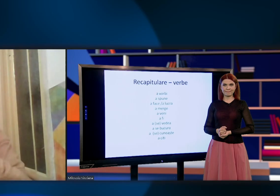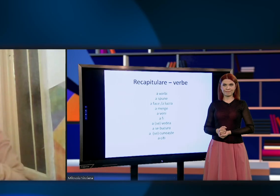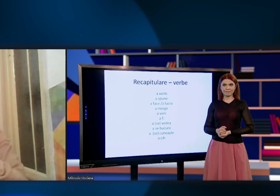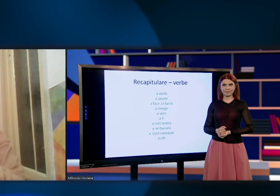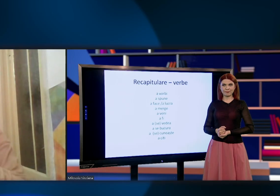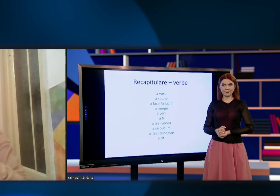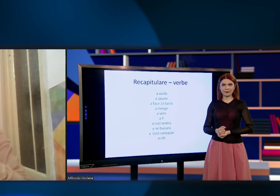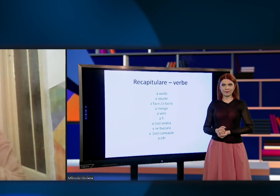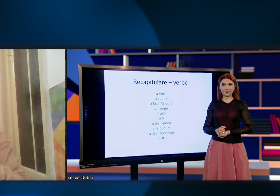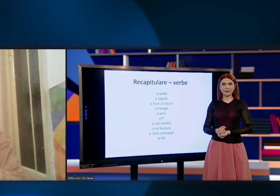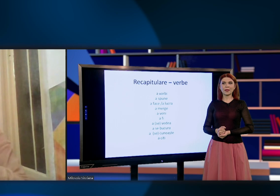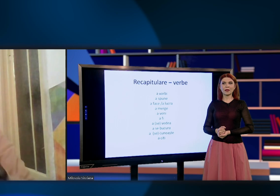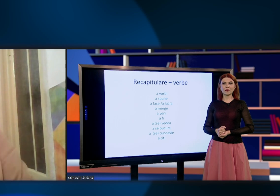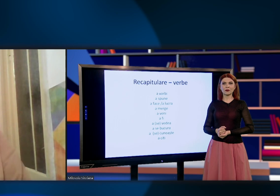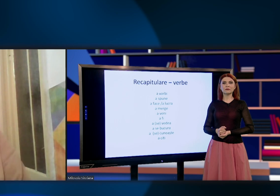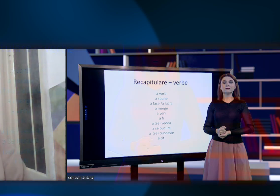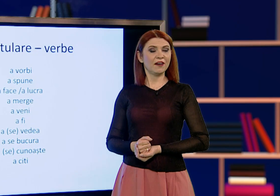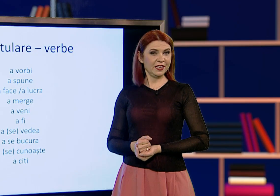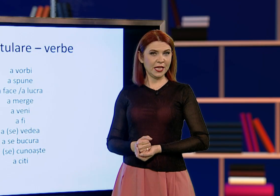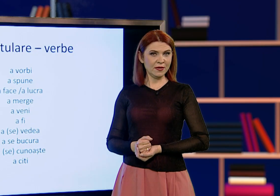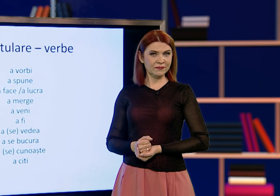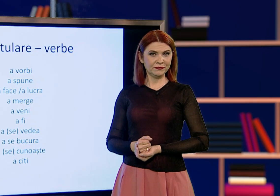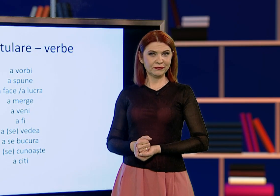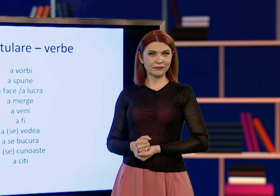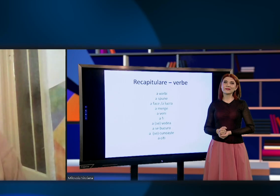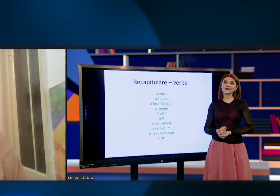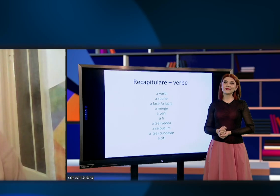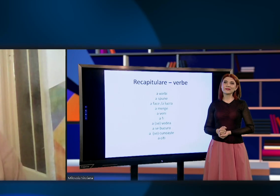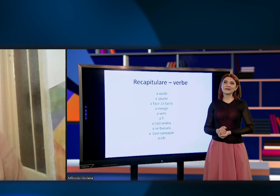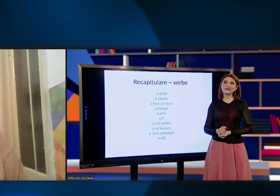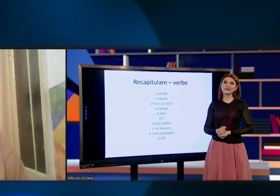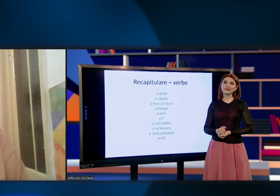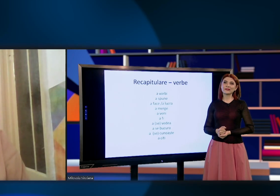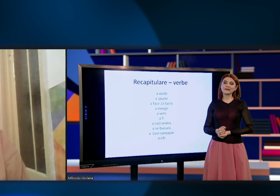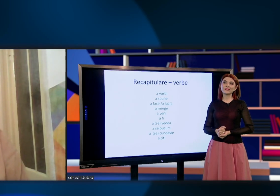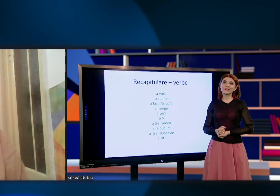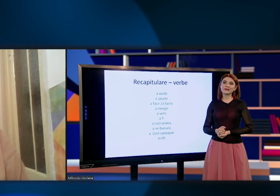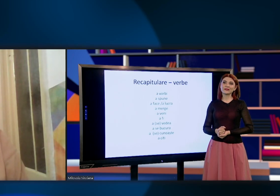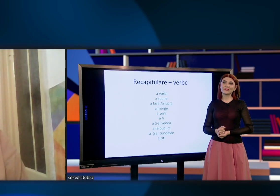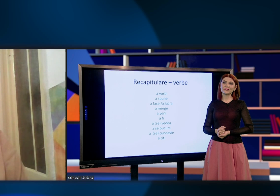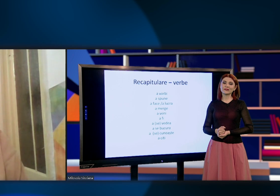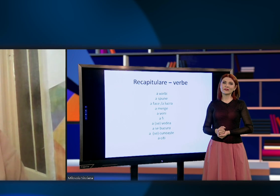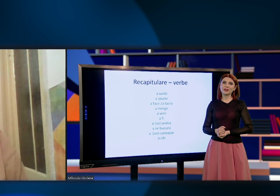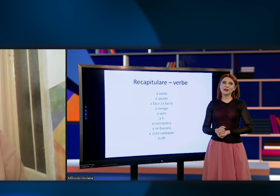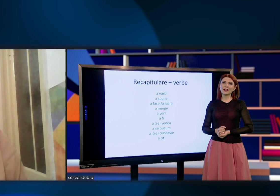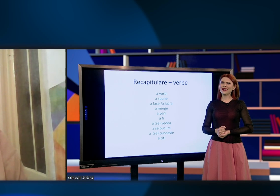a face sau a lucra a veni a veni Sau a veni Care este